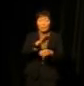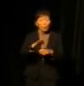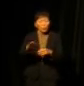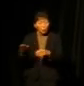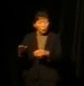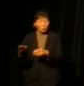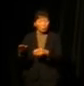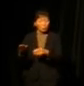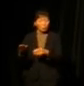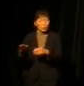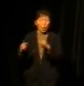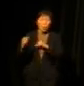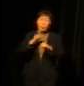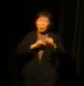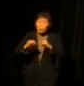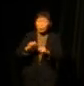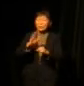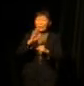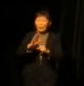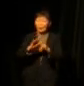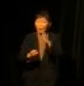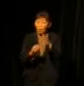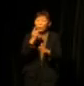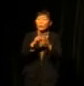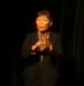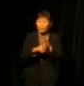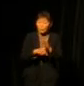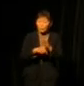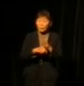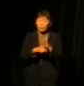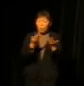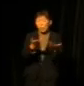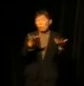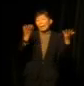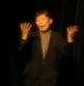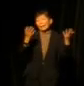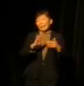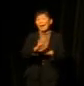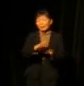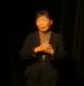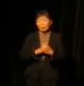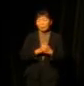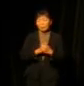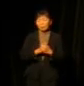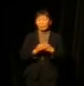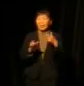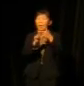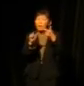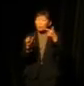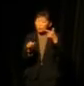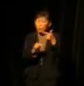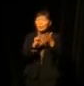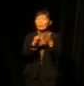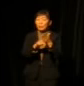やっぱ動きがあると、やっぱ活気が、ね、確かに出たことは、ね、私も感じております。で、6月になって